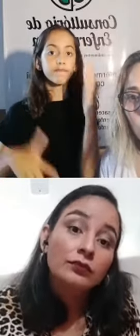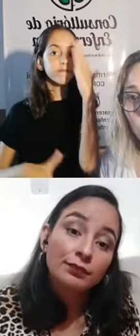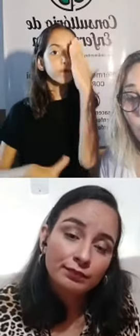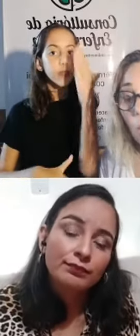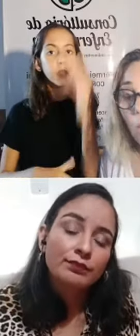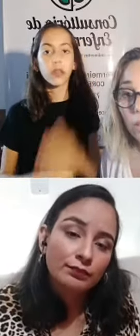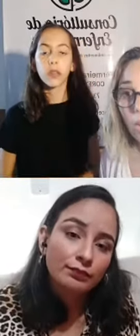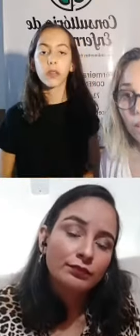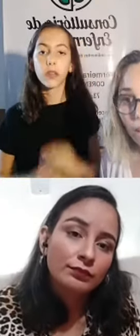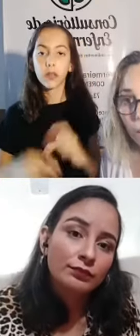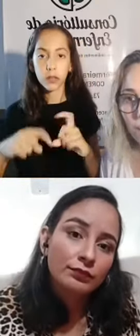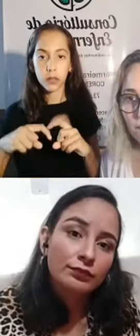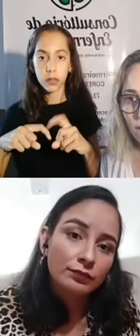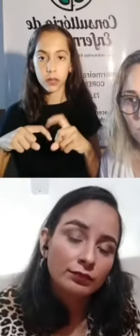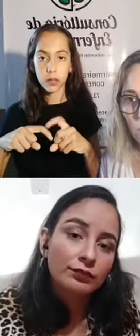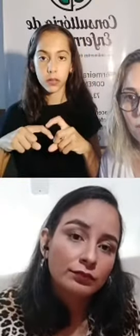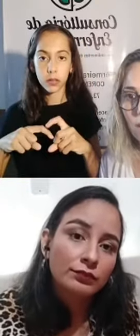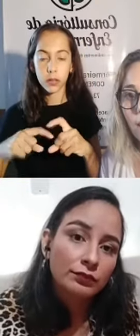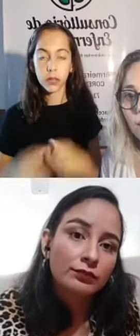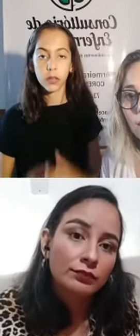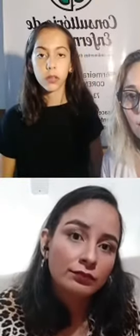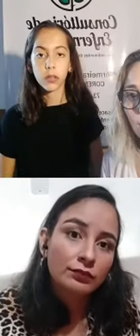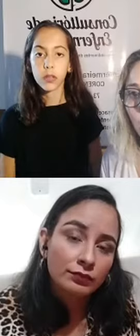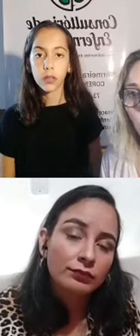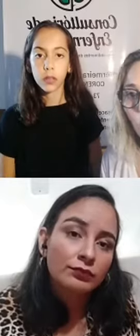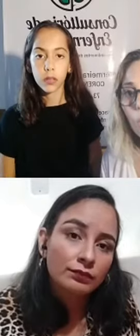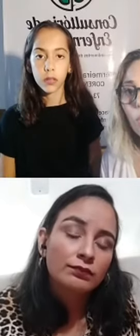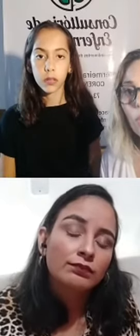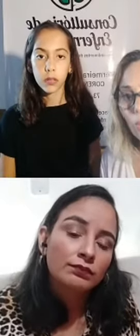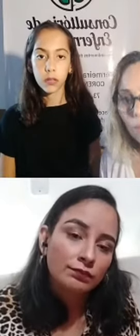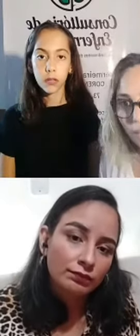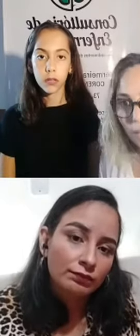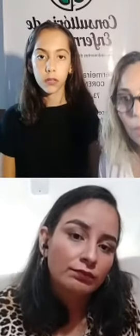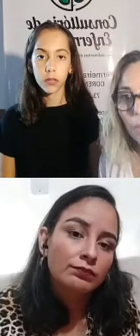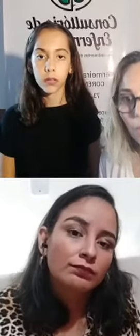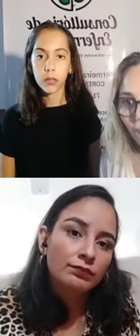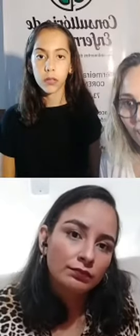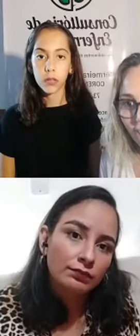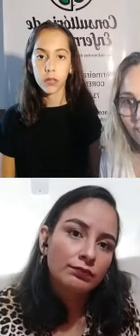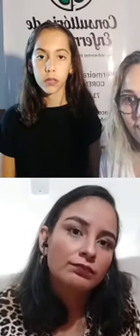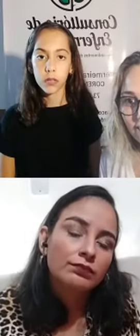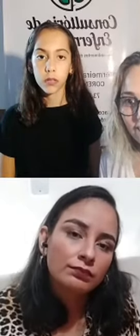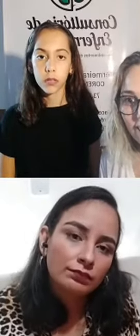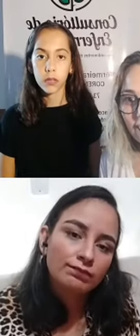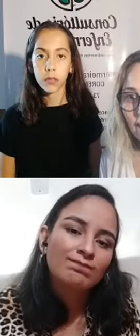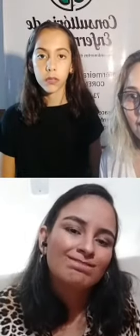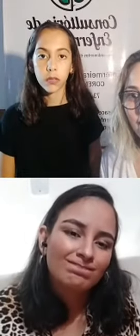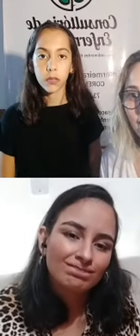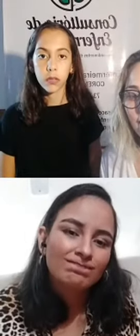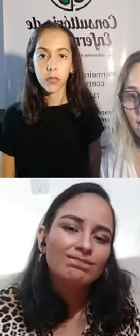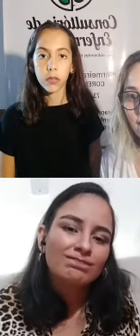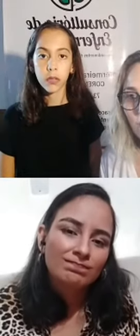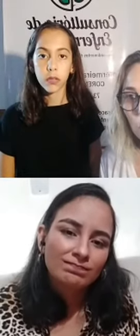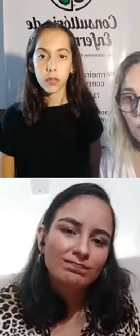Darluce? É um retornar para as suas casas. Como que eu estou voltando para o meu lar? né? Muitas vezes